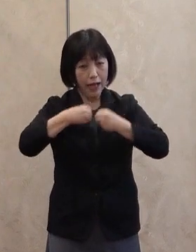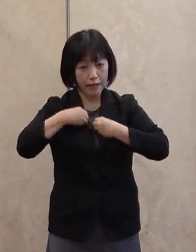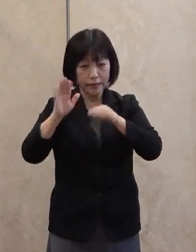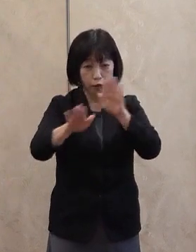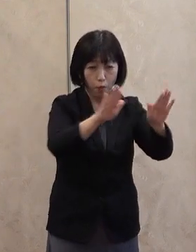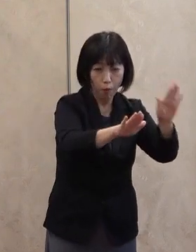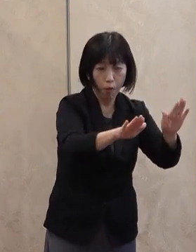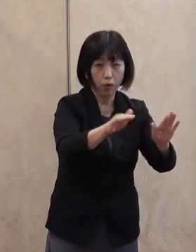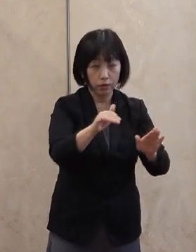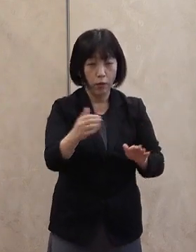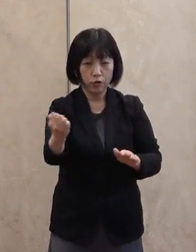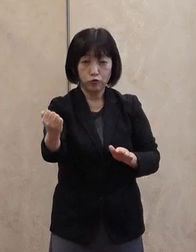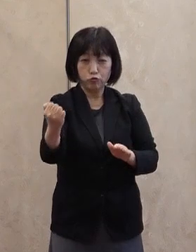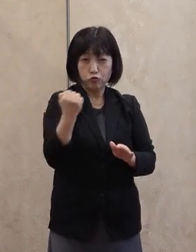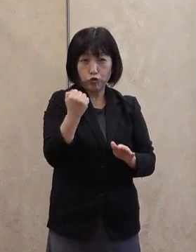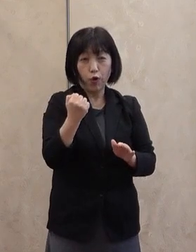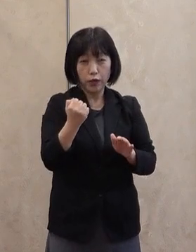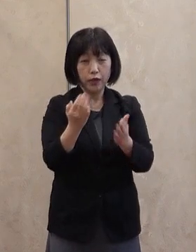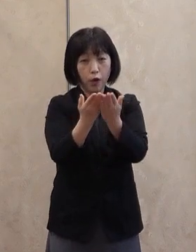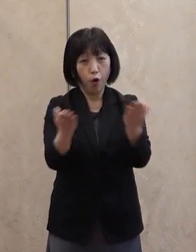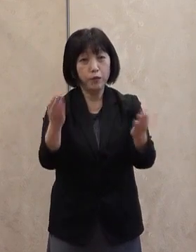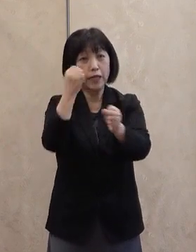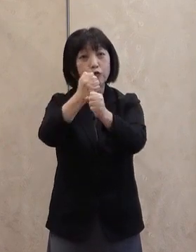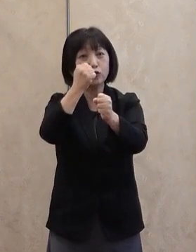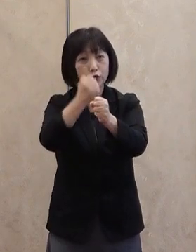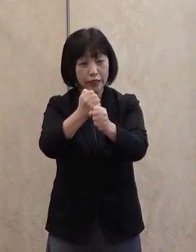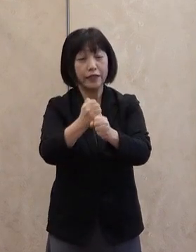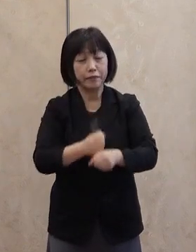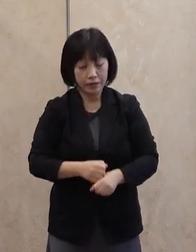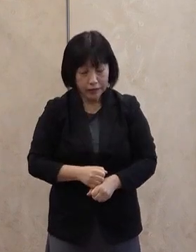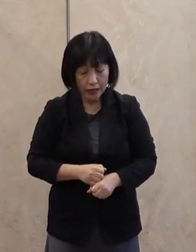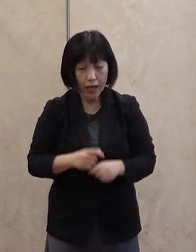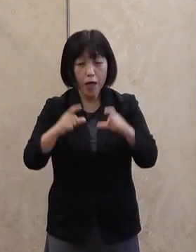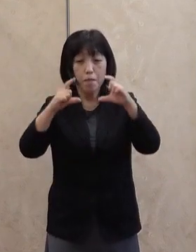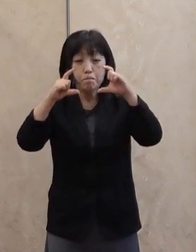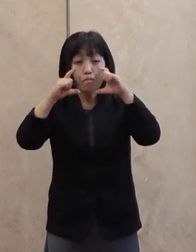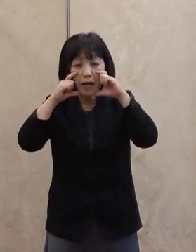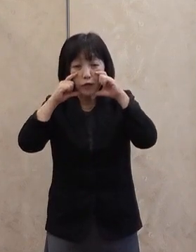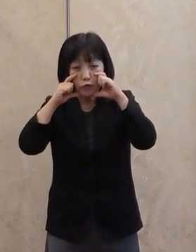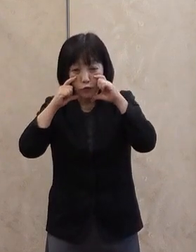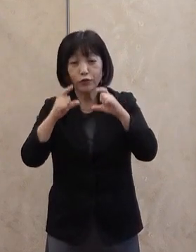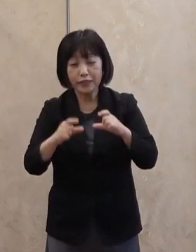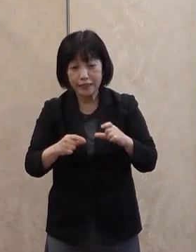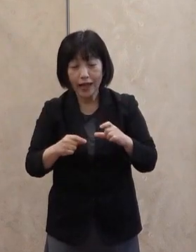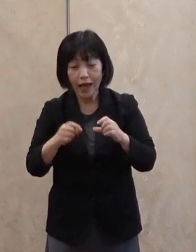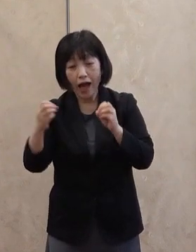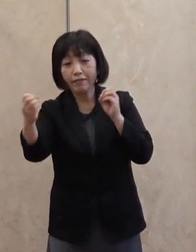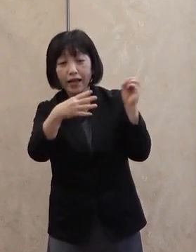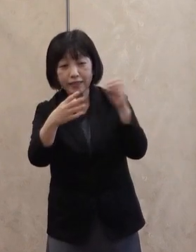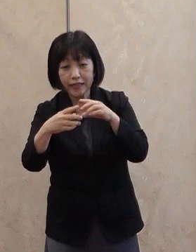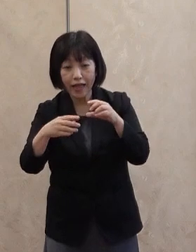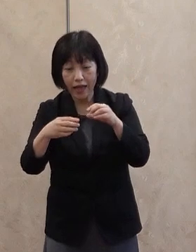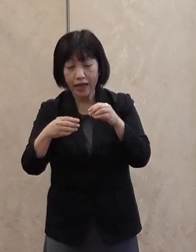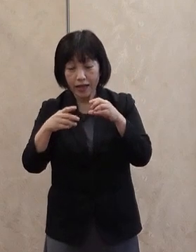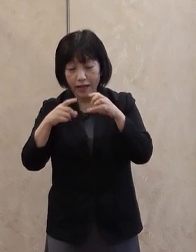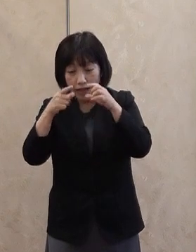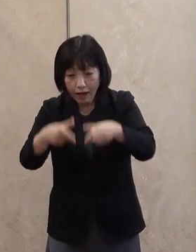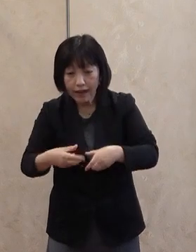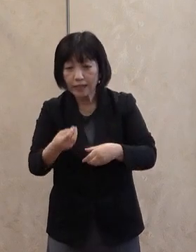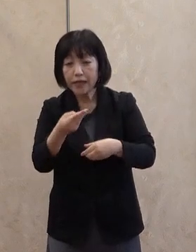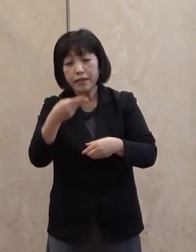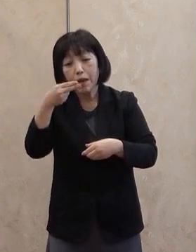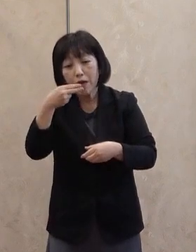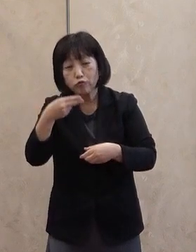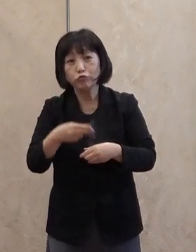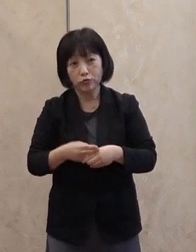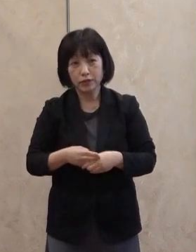い飲食の場作りということで、マスク会食の義務化、アクリル板の設置、そして CO2 センサーによる徹